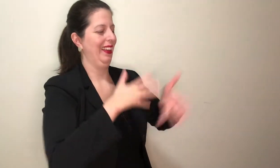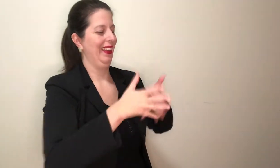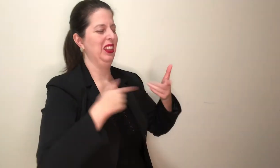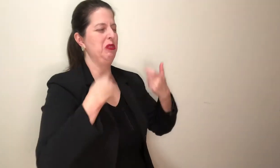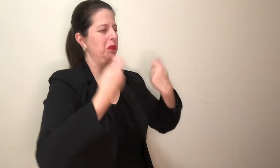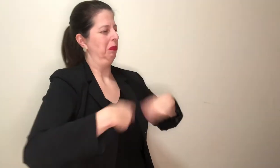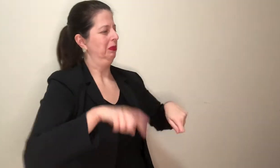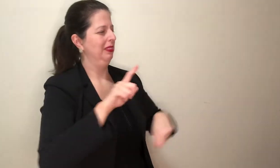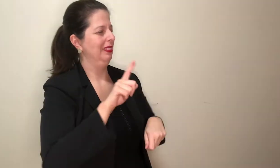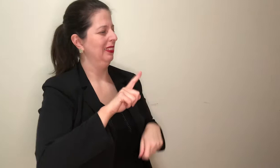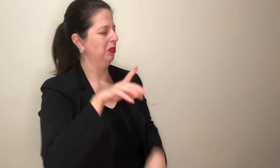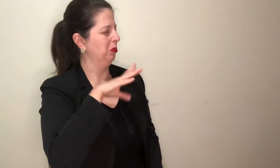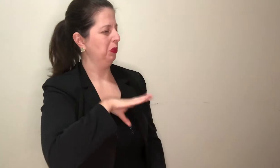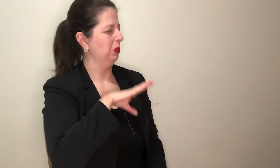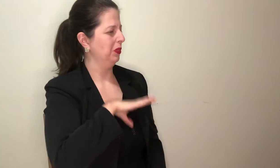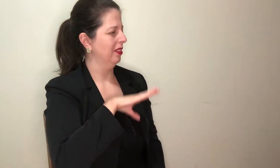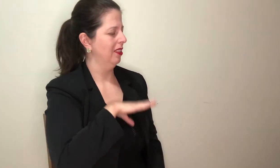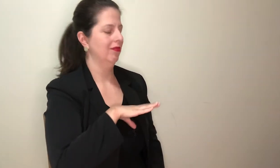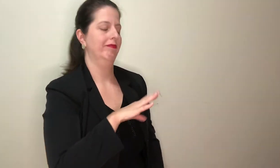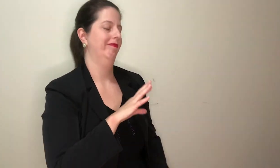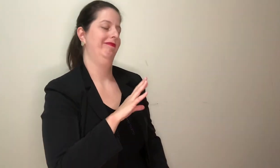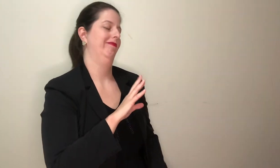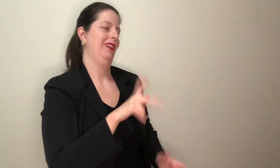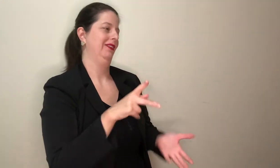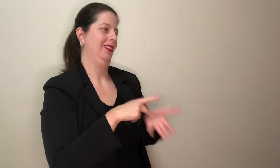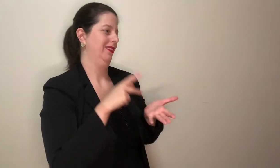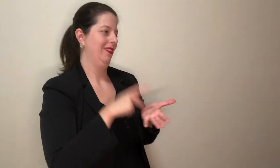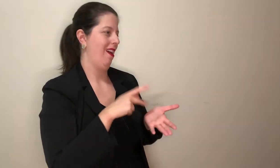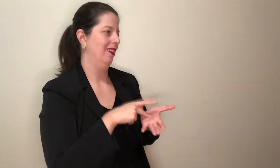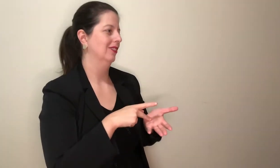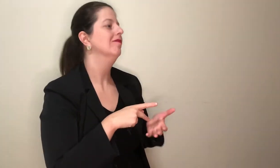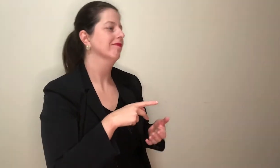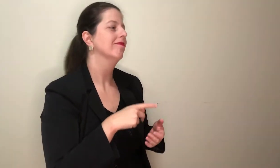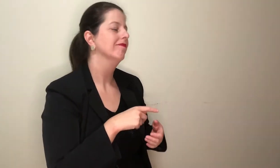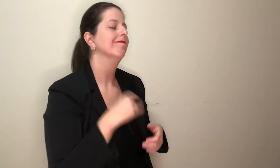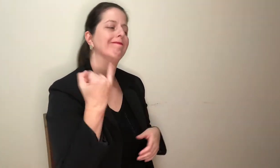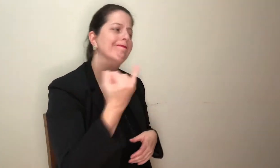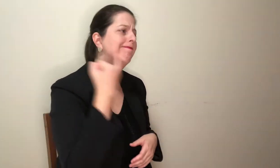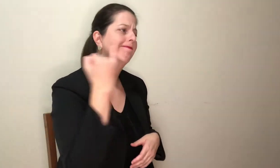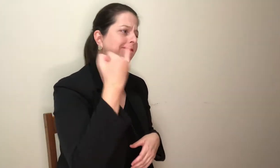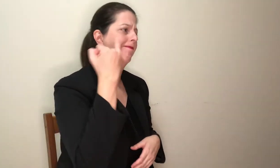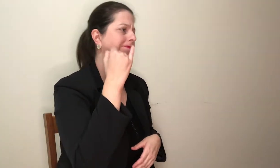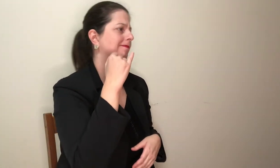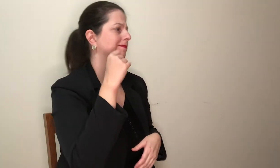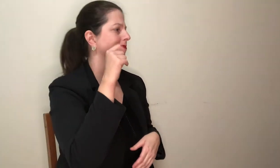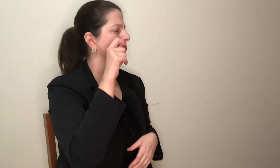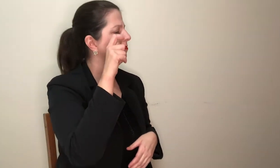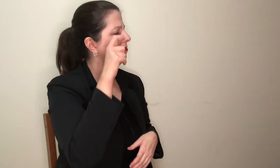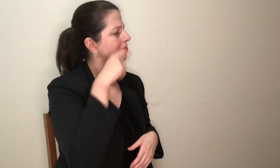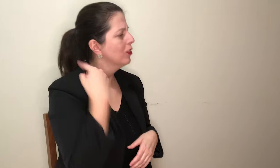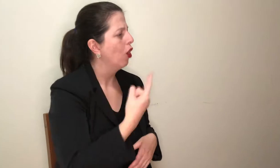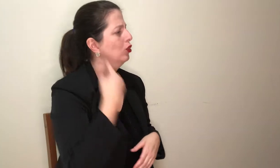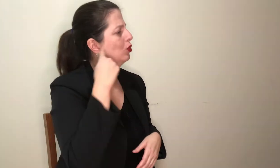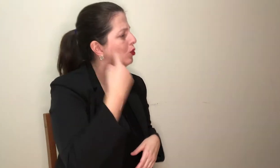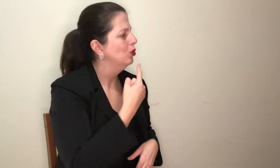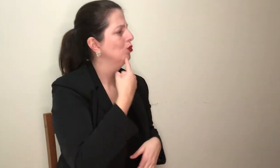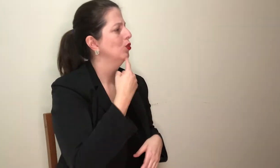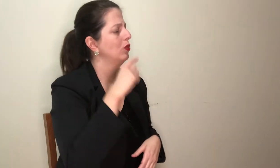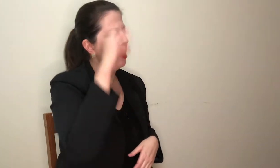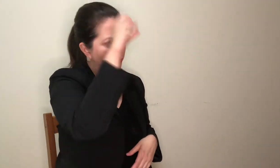não é verdade. É muito importante que nós, surdos, aprendamos o português. Pensando na